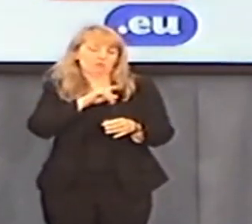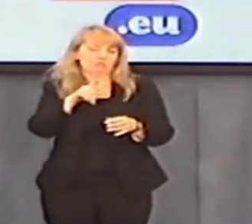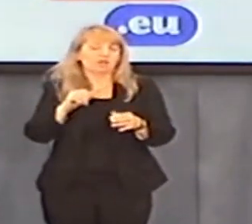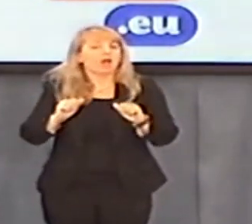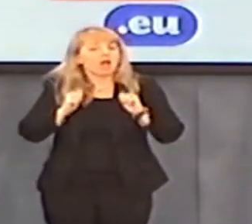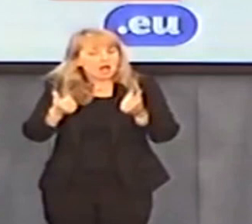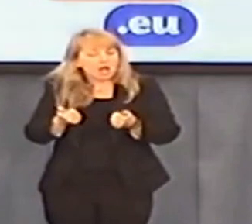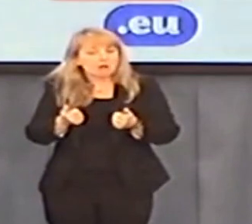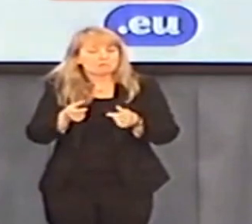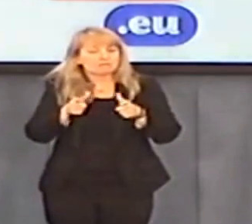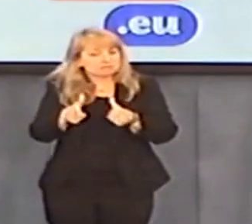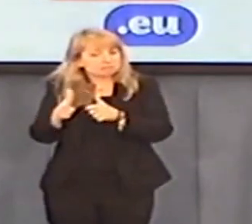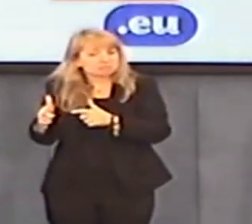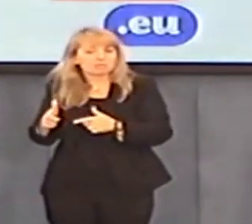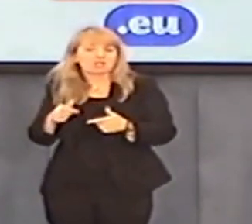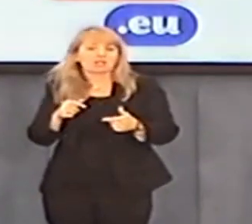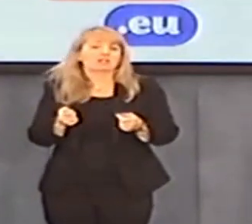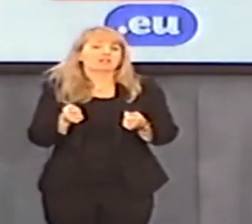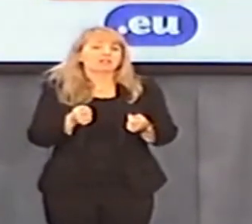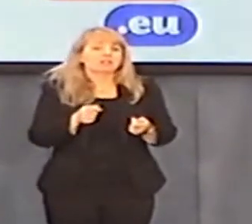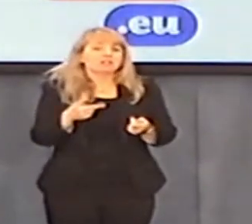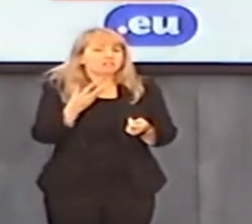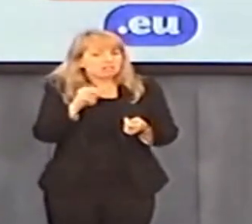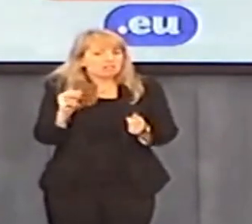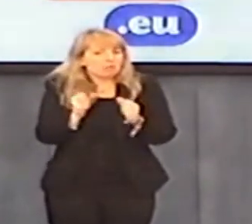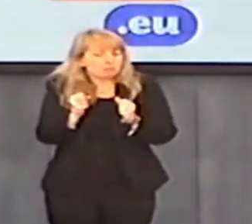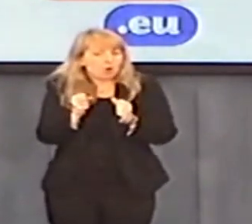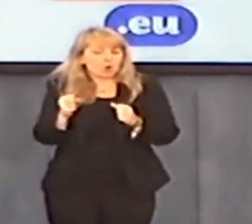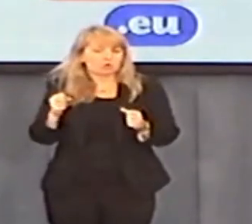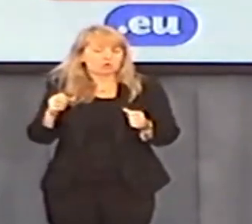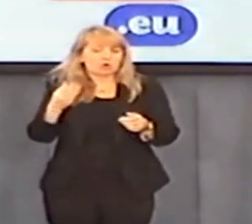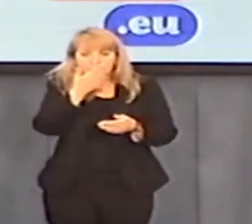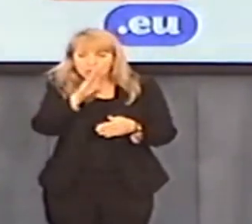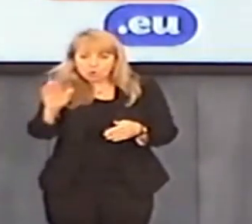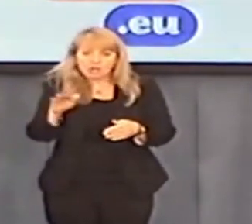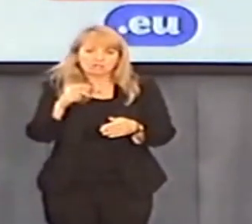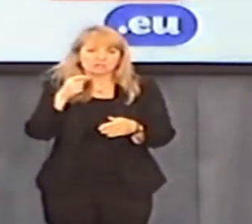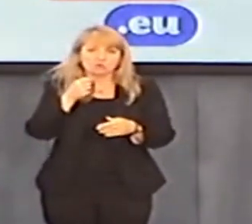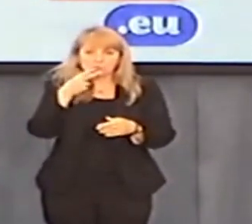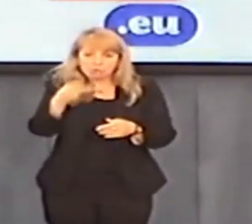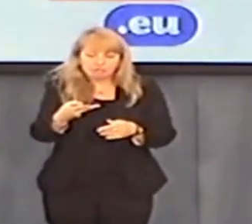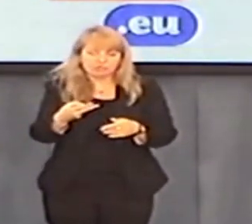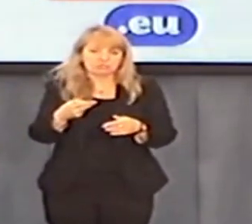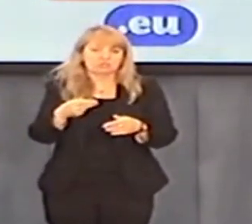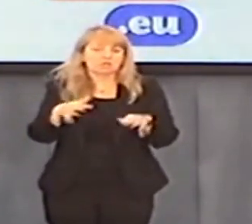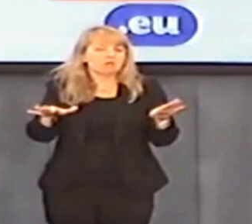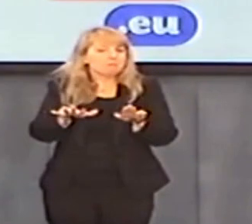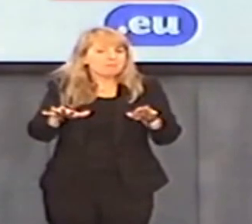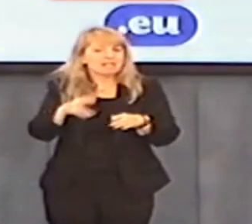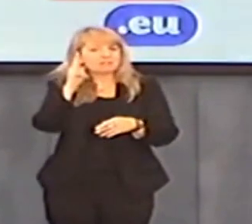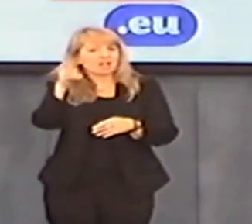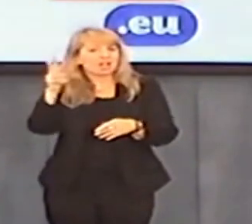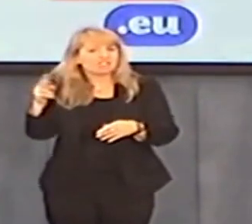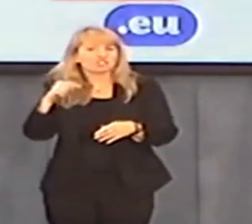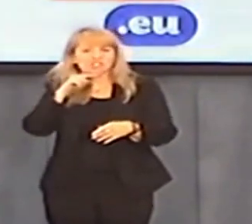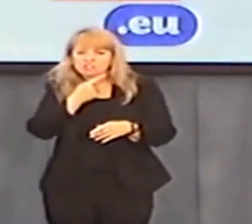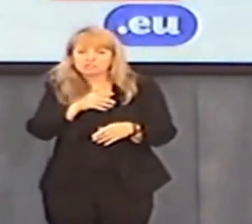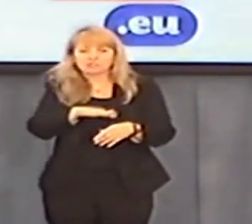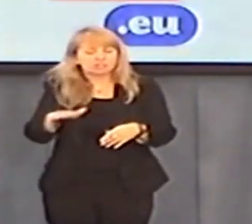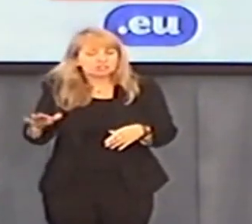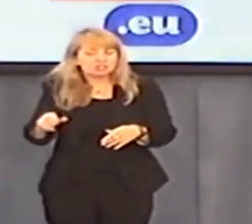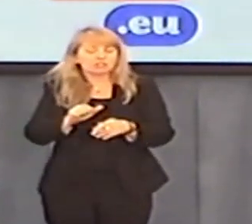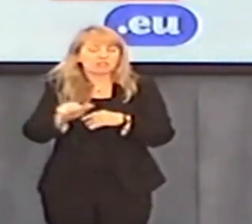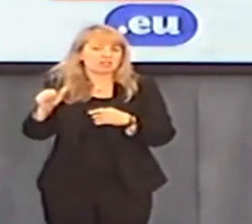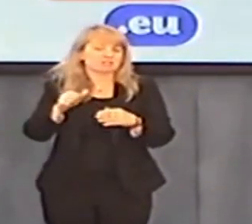tego, żeby nie bały się ujawniać, po to, żeby miejsce każdego pedofila było w więzieniu, a nie tak jak jest teraz, że